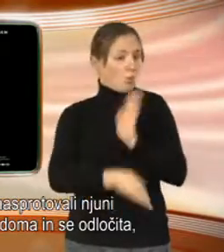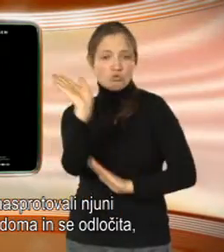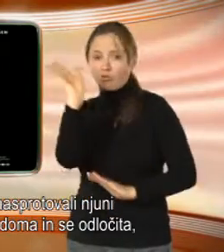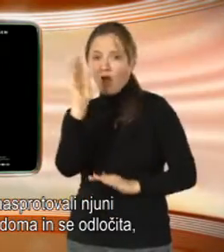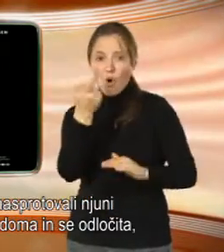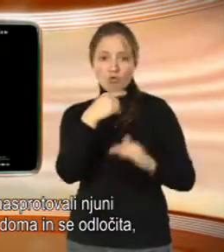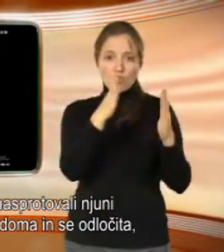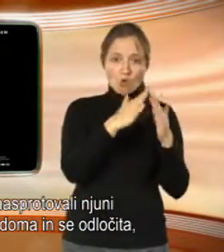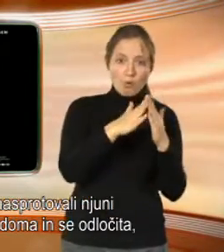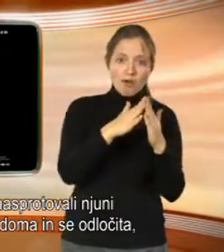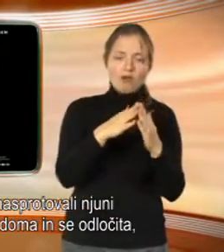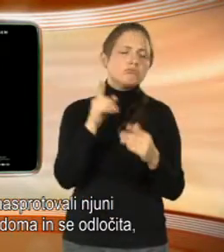otroka.